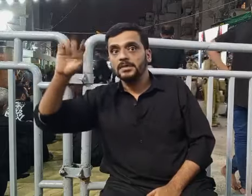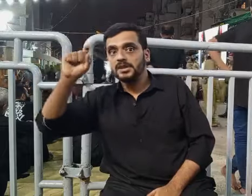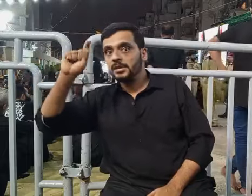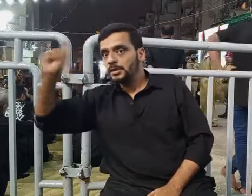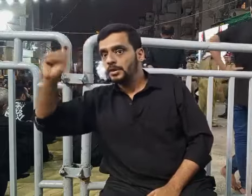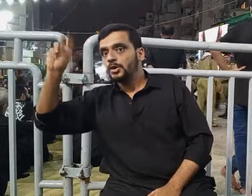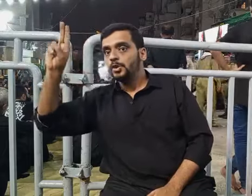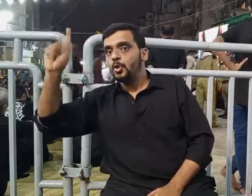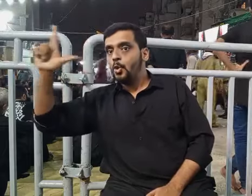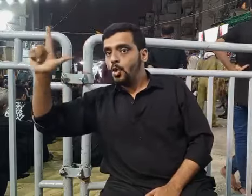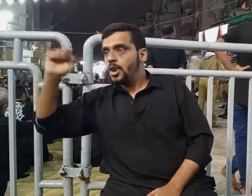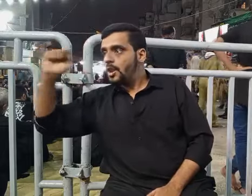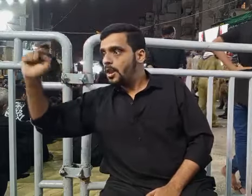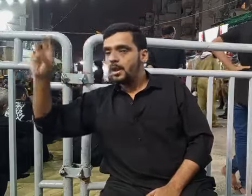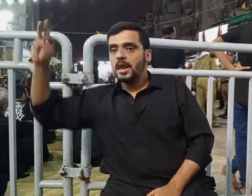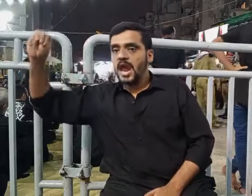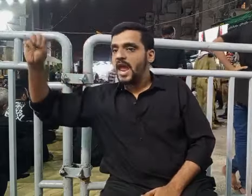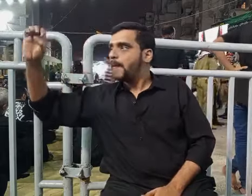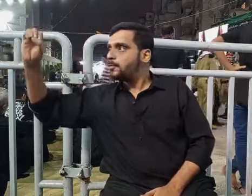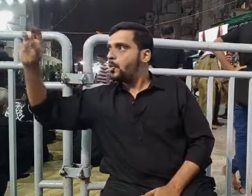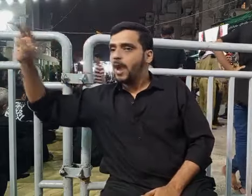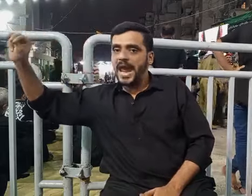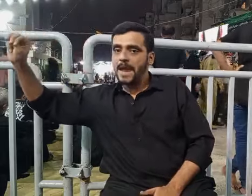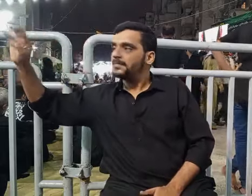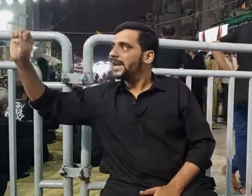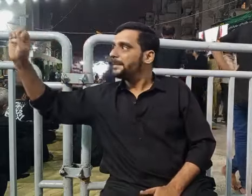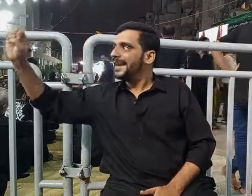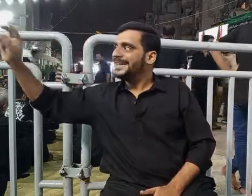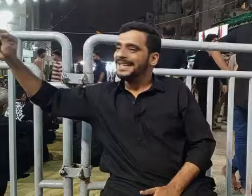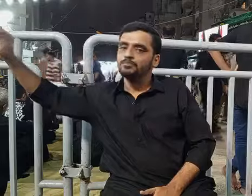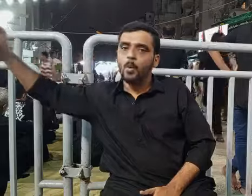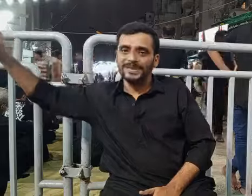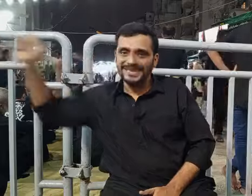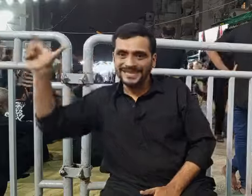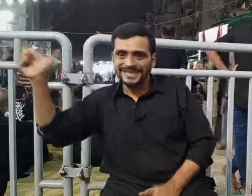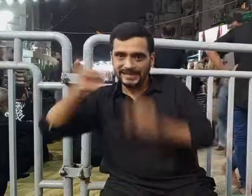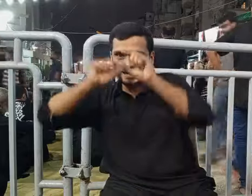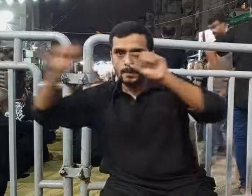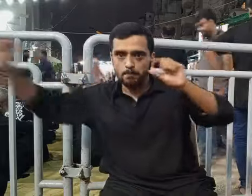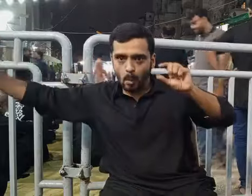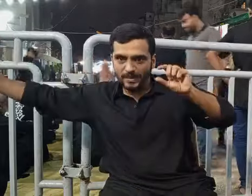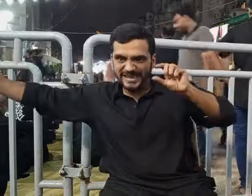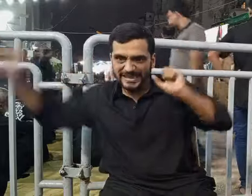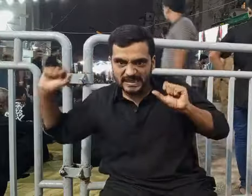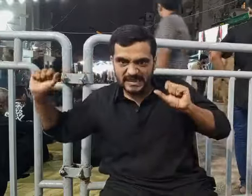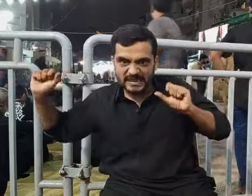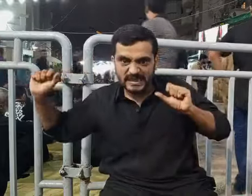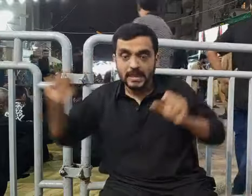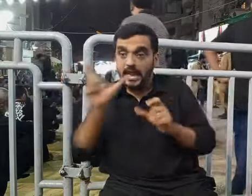اسرائیل کو کوئی لقب ہے اچھا ہے، اسرائیل یعنی اب ہندو لینگویج کا لفظ ہے، اور عید یعنی اللہ، اللہ کا